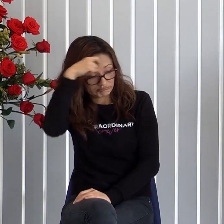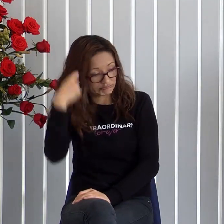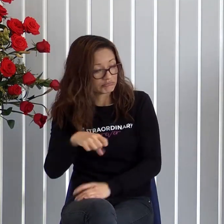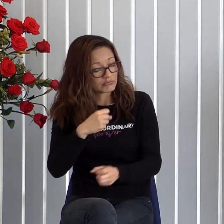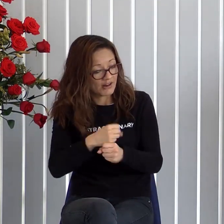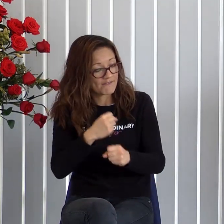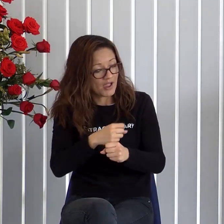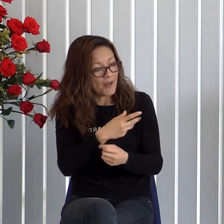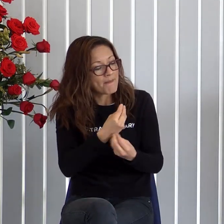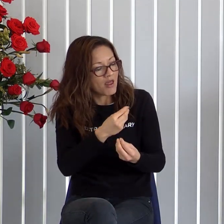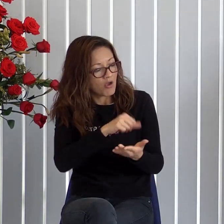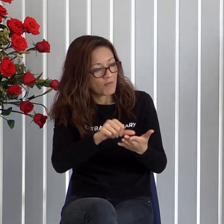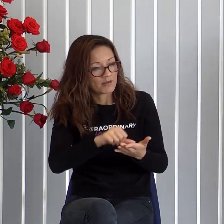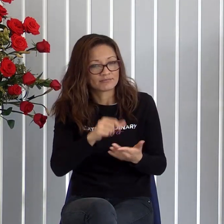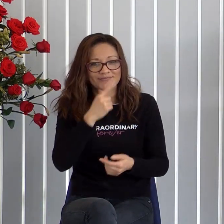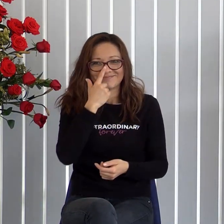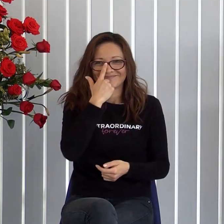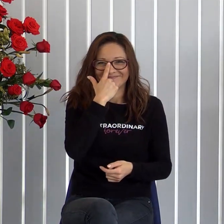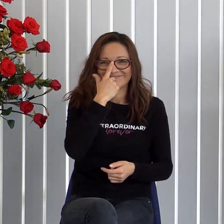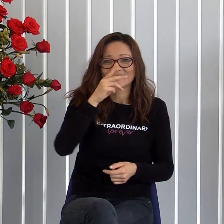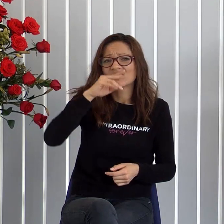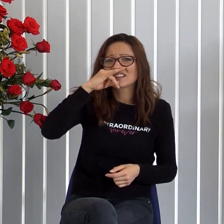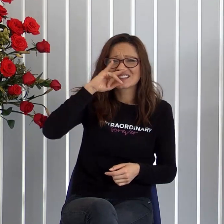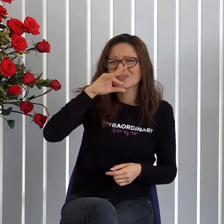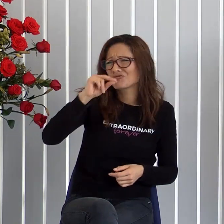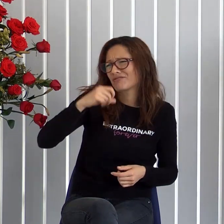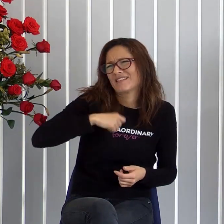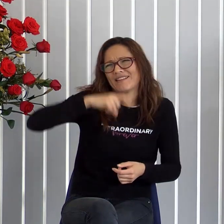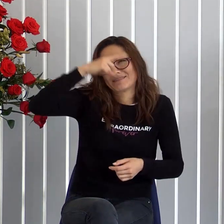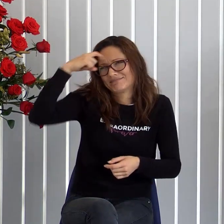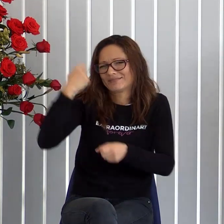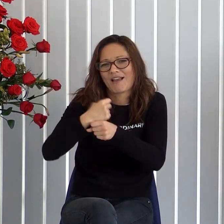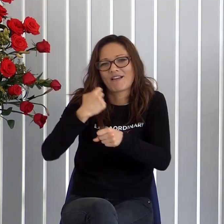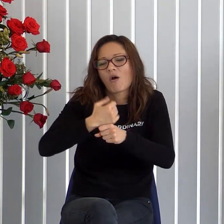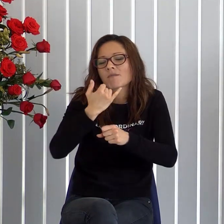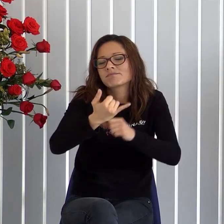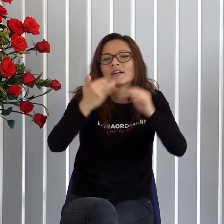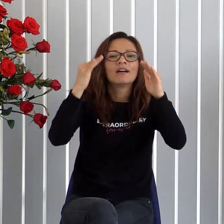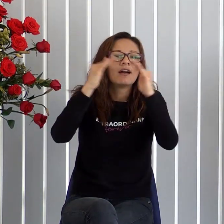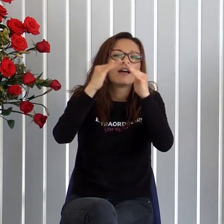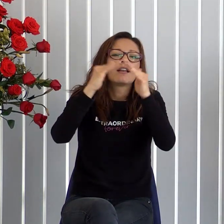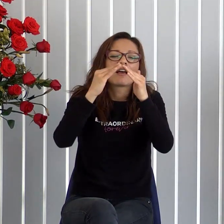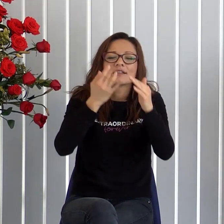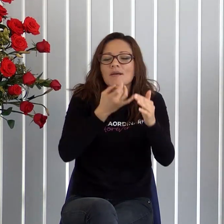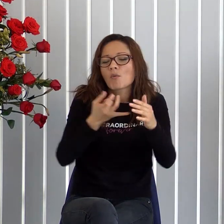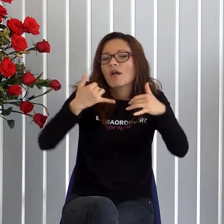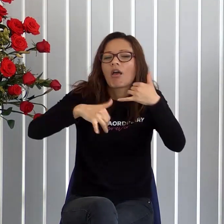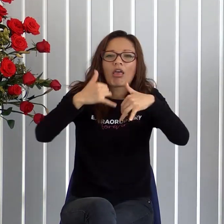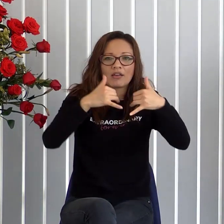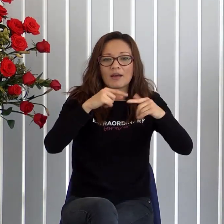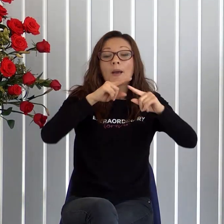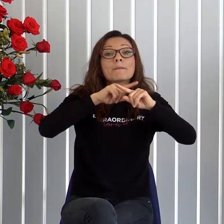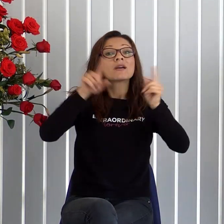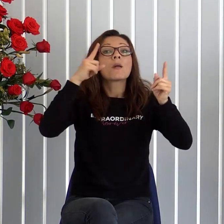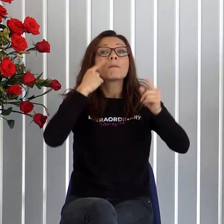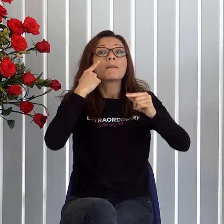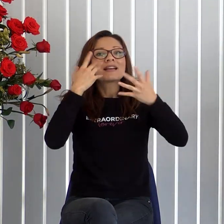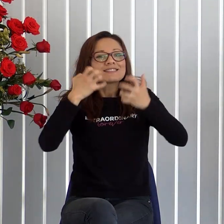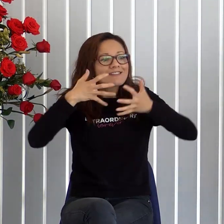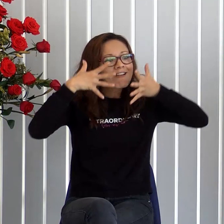eso. El niño no tiene empleo, el niño está en la casa maqueteando, bobeando, pero el papá